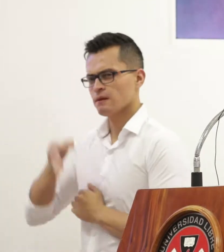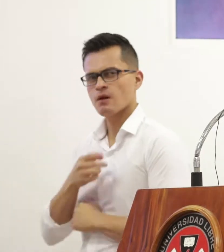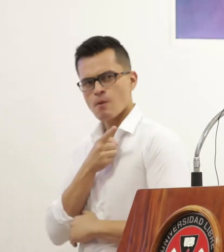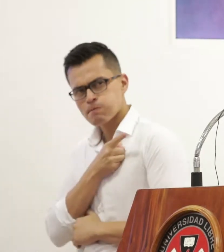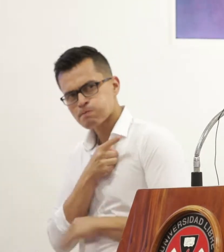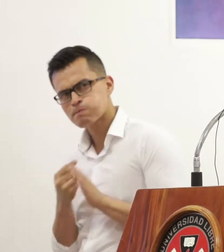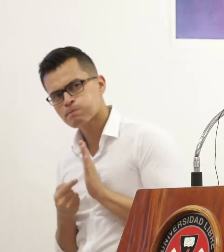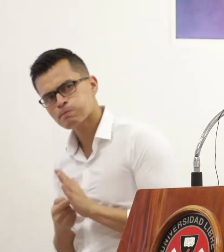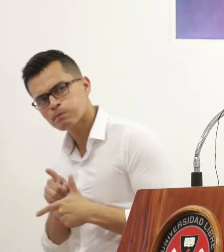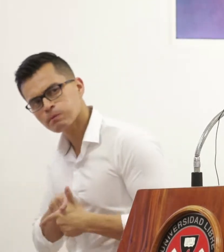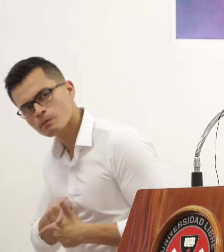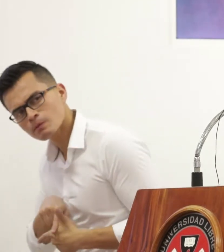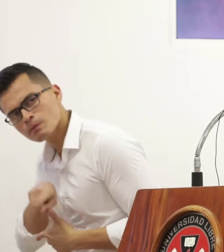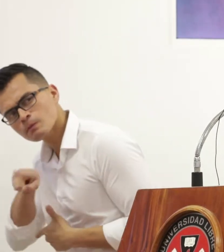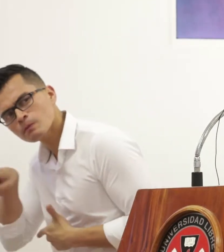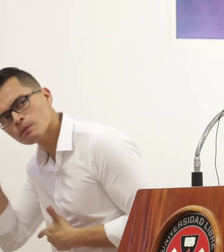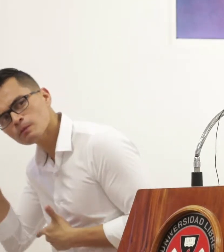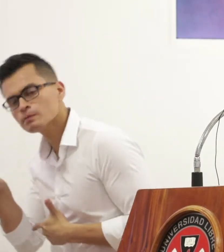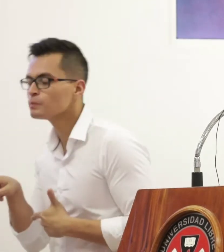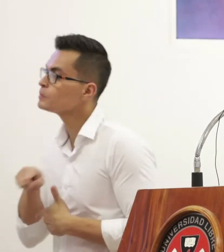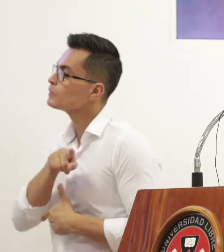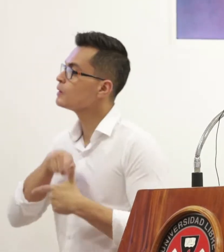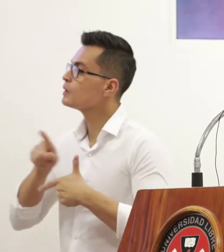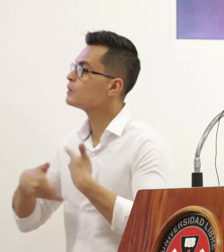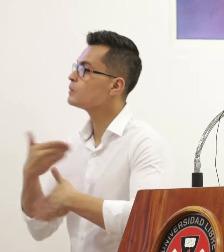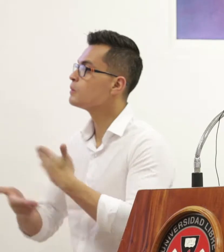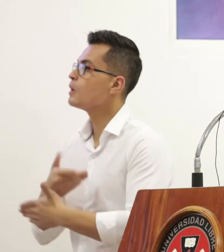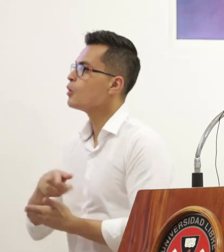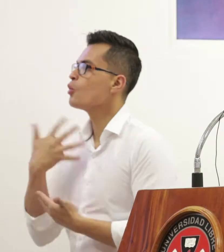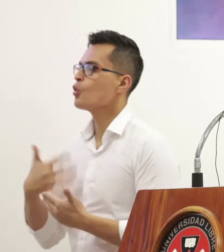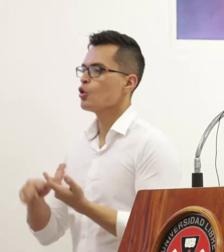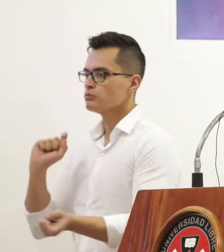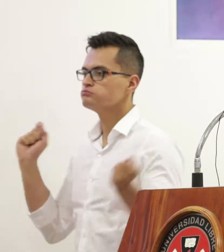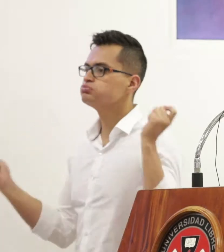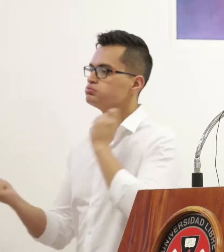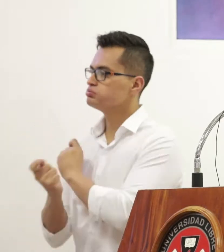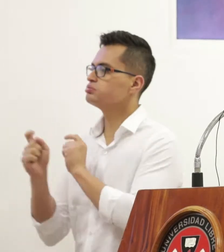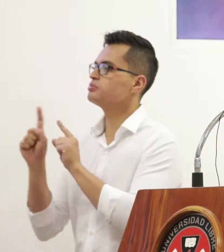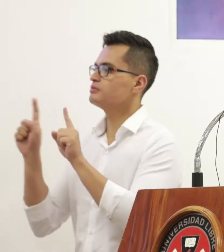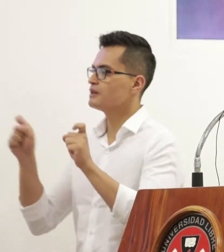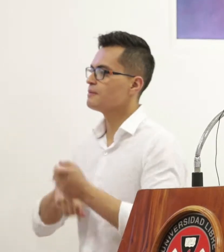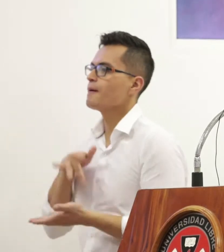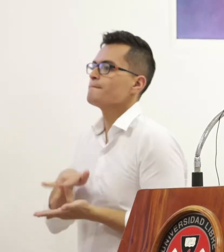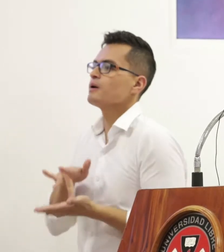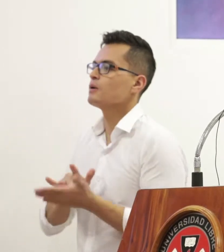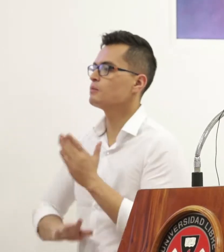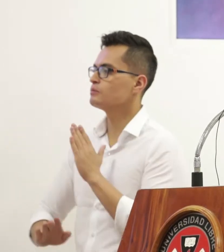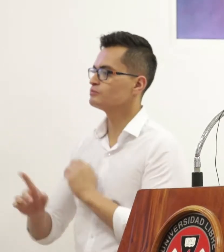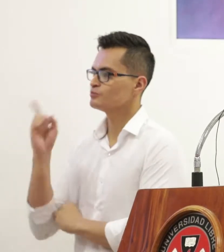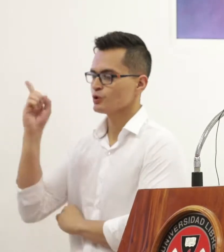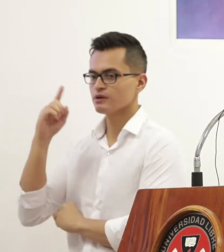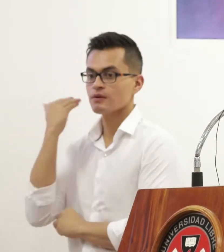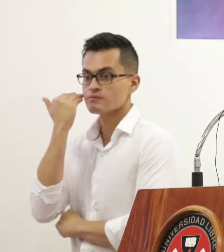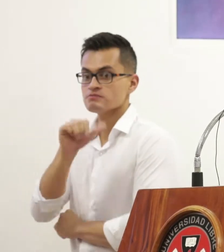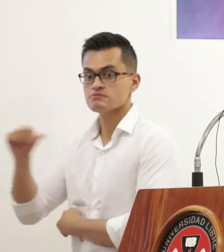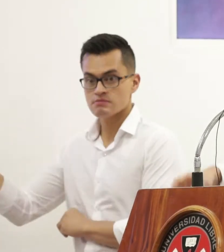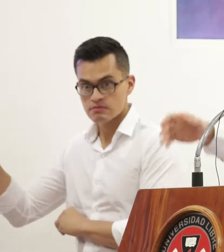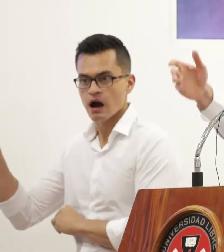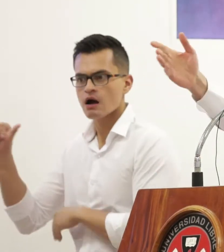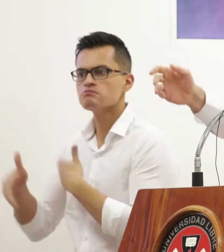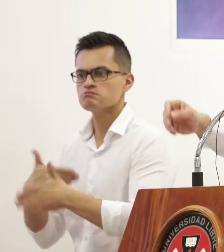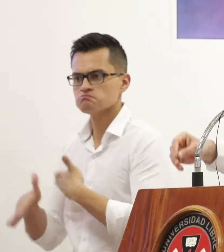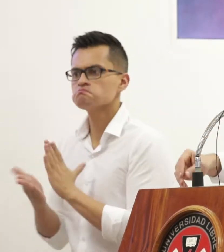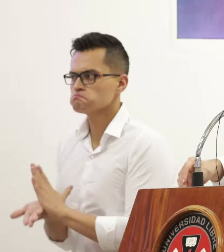que les estamos proyectando, cuánto hemos evolucionado en materia de participación política de las mujeres, hay avances. Uno